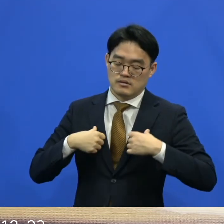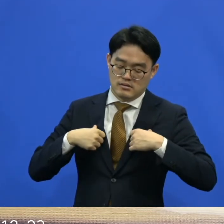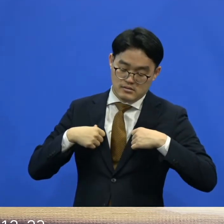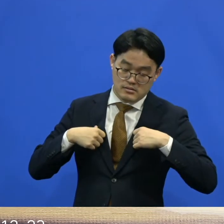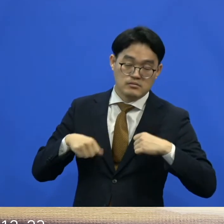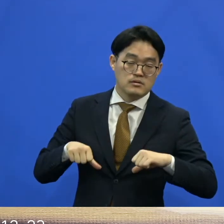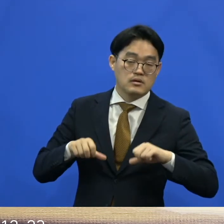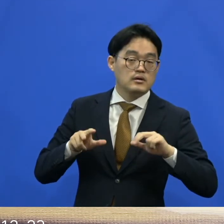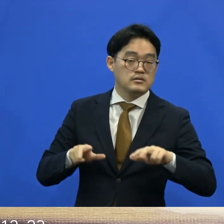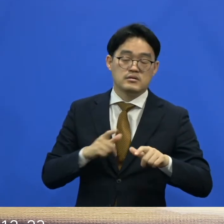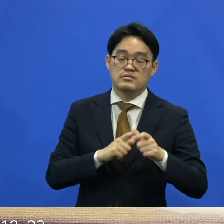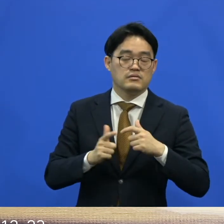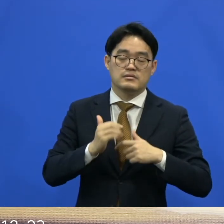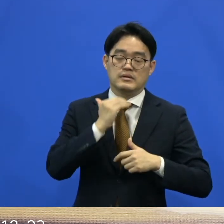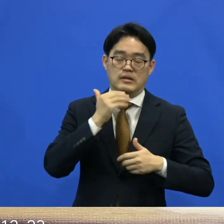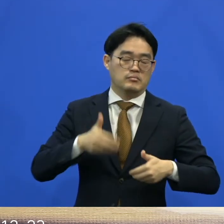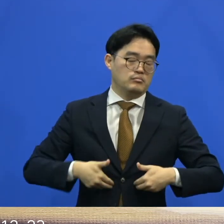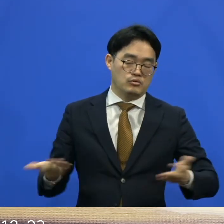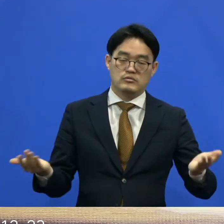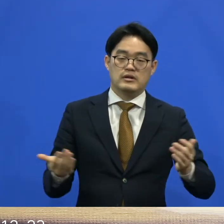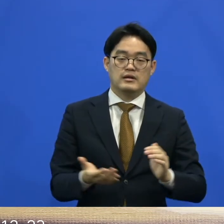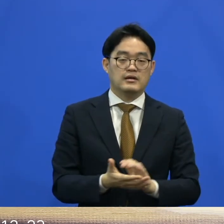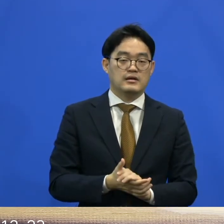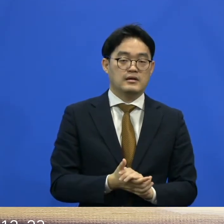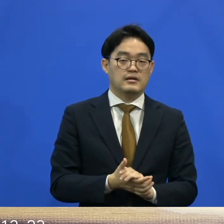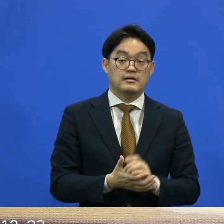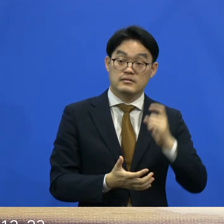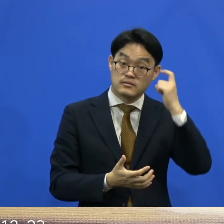더 기다릴 이유가 없구나.